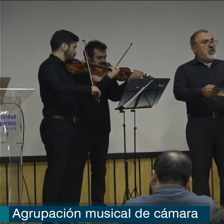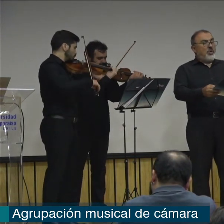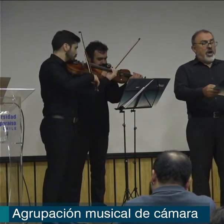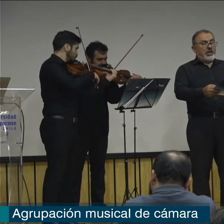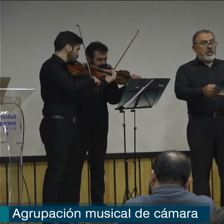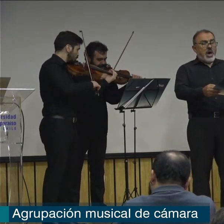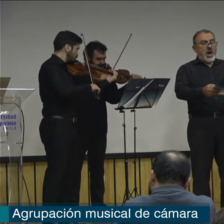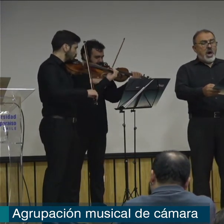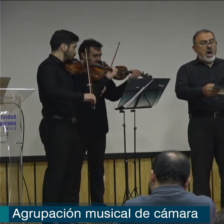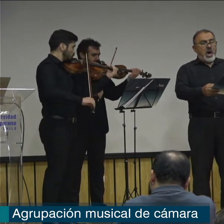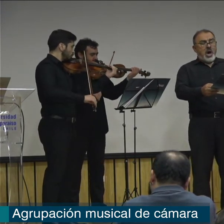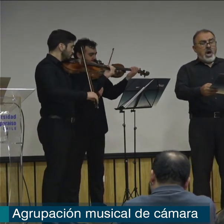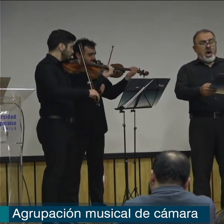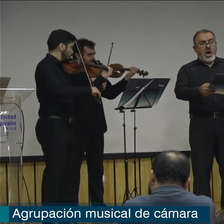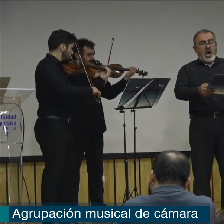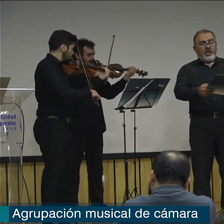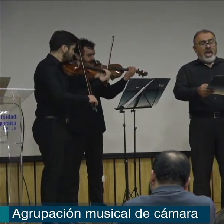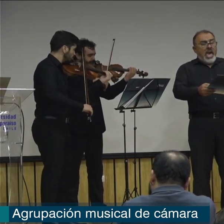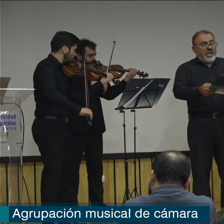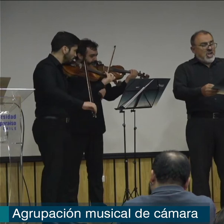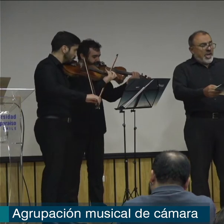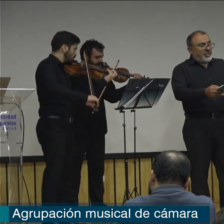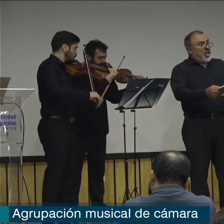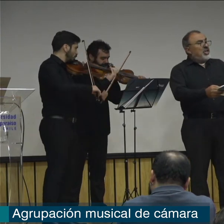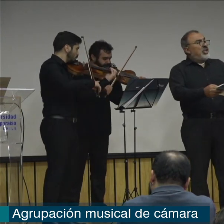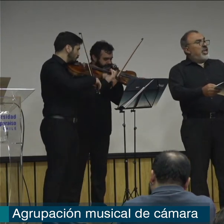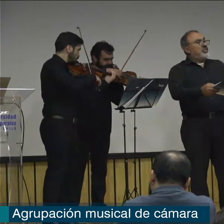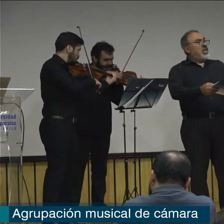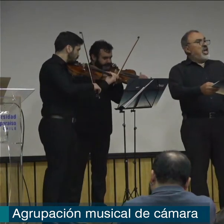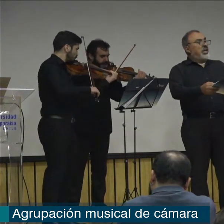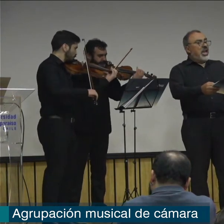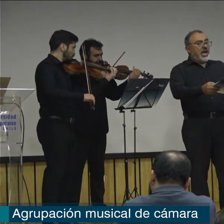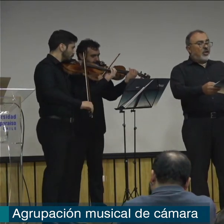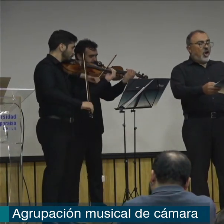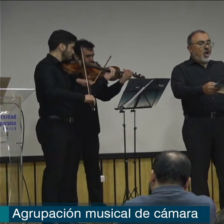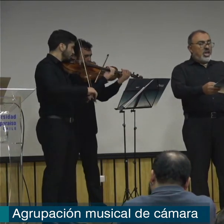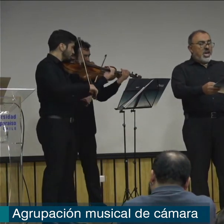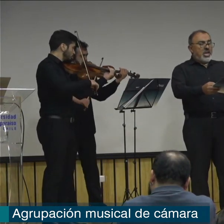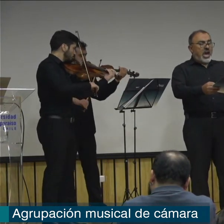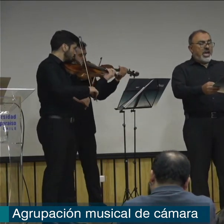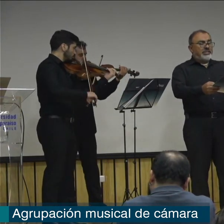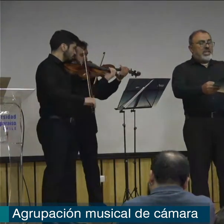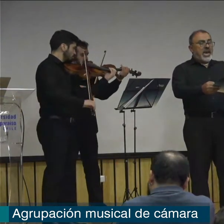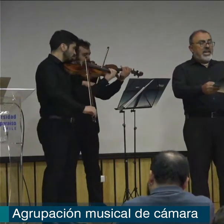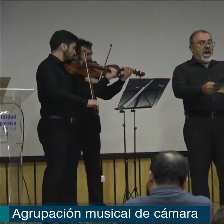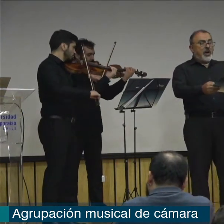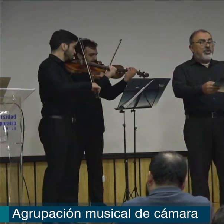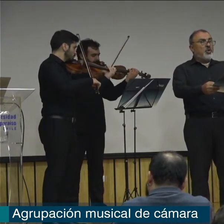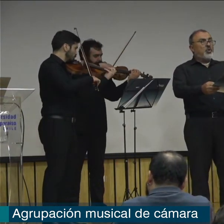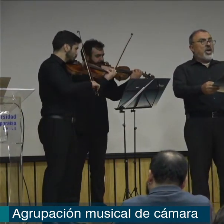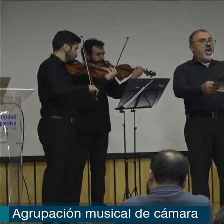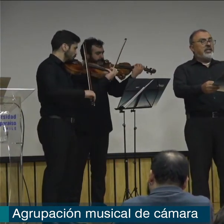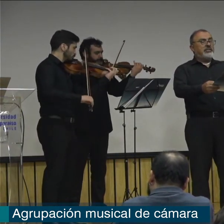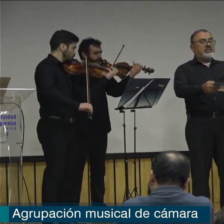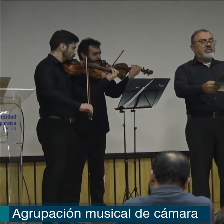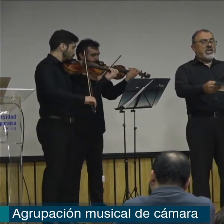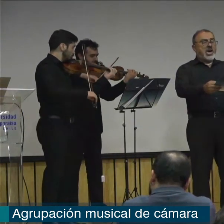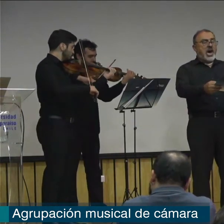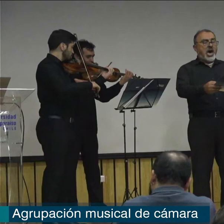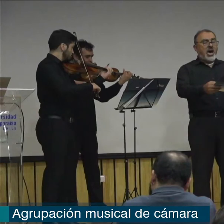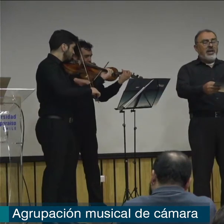la libertad que hacen crecer la tolerancia y la